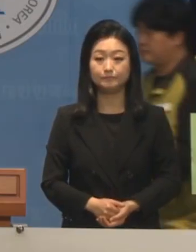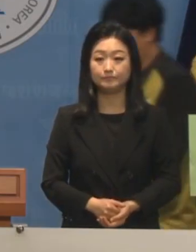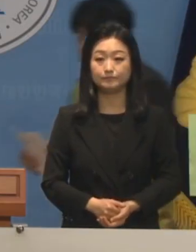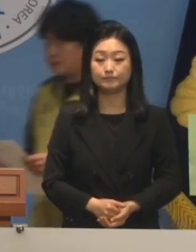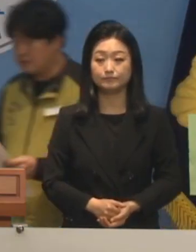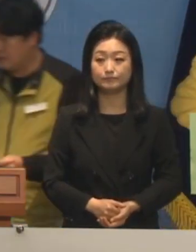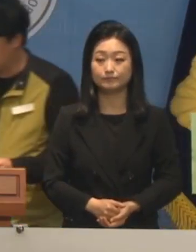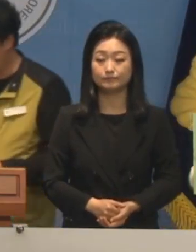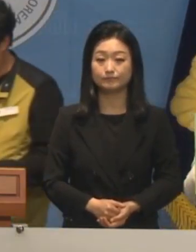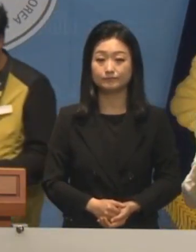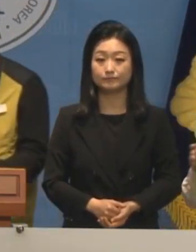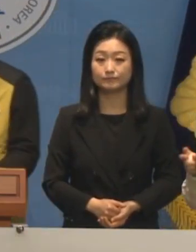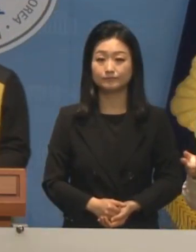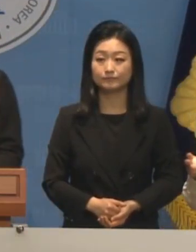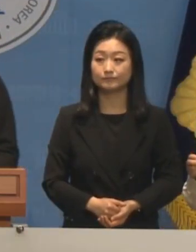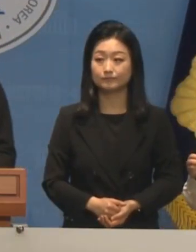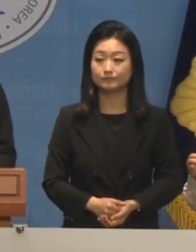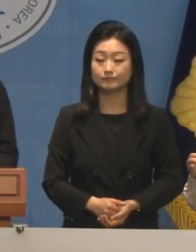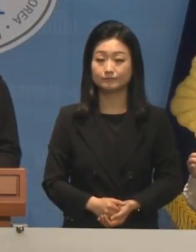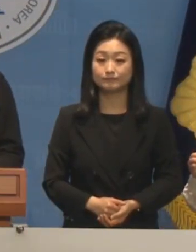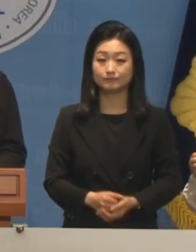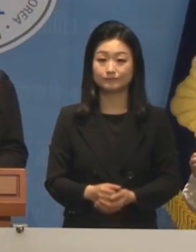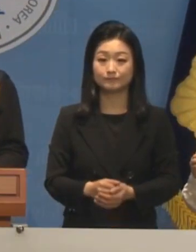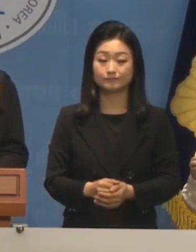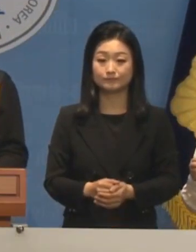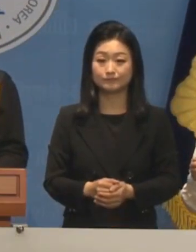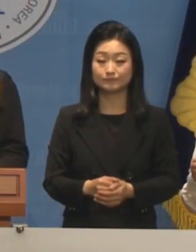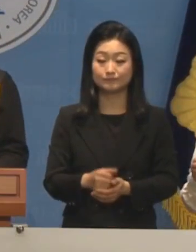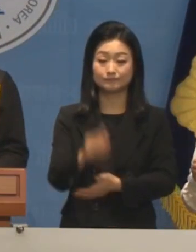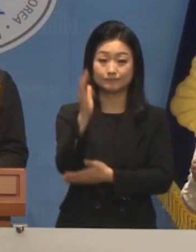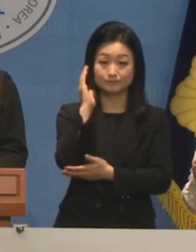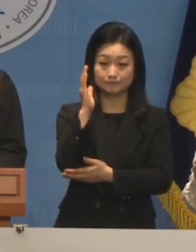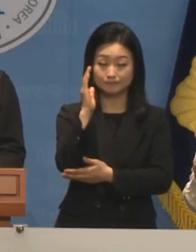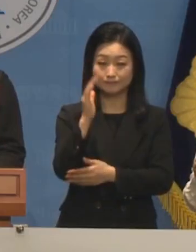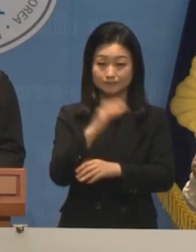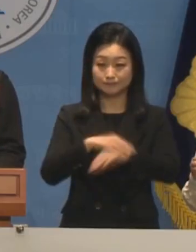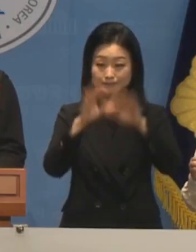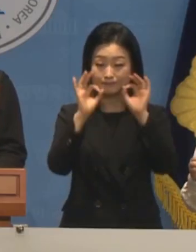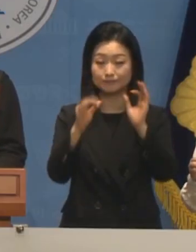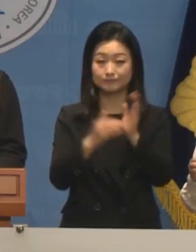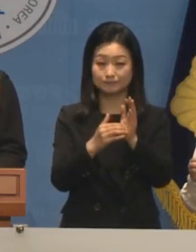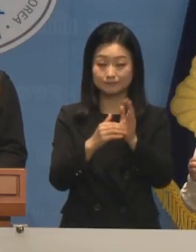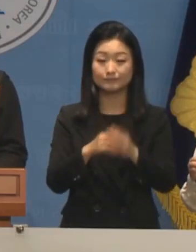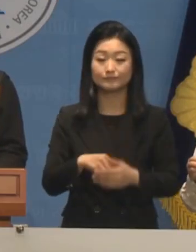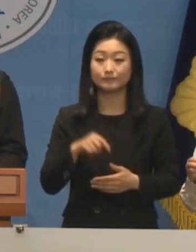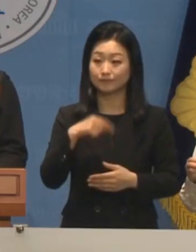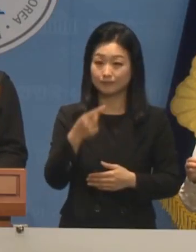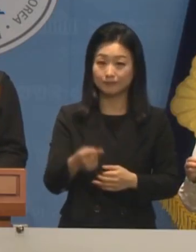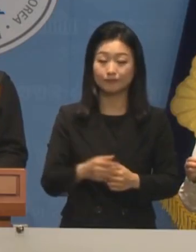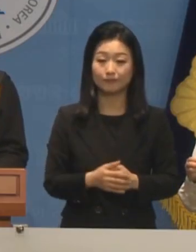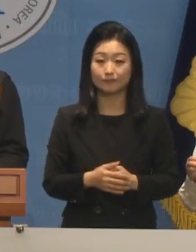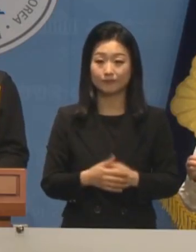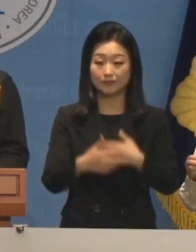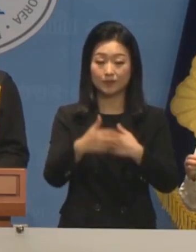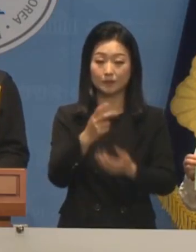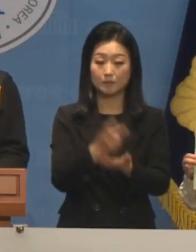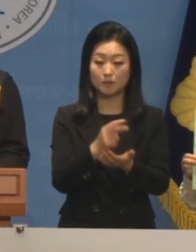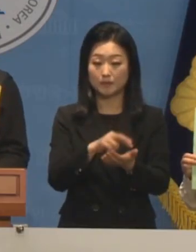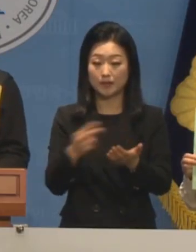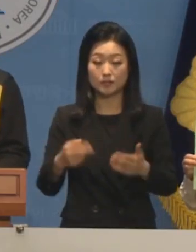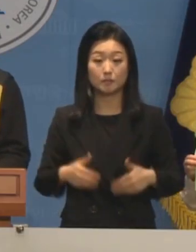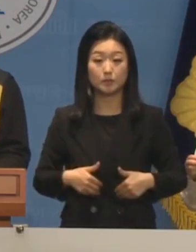촉구합니다네 협회장님 말씀 잘 들었습니다 다음 마지막 발언입니다 의료인력 지원법 회정 필요와 요구에